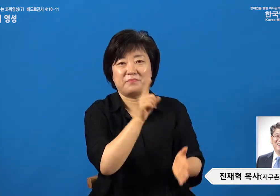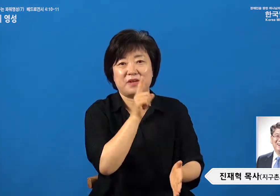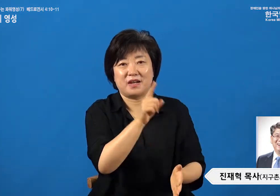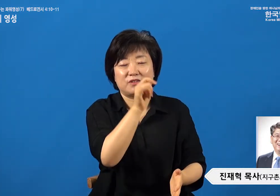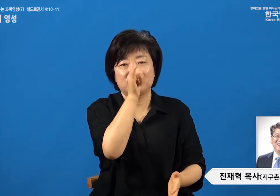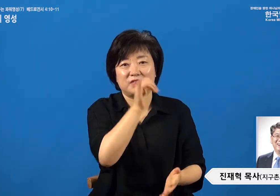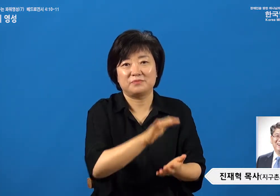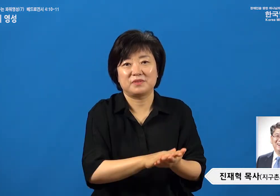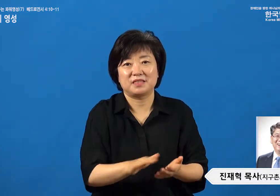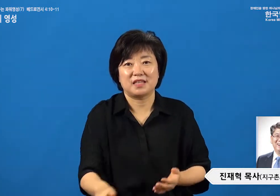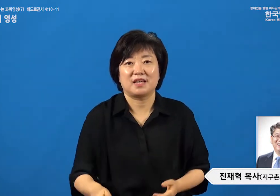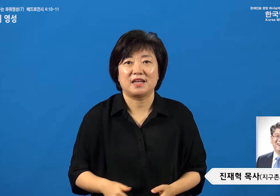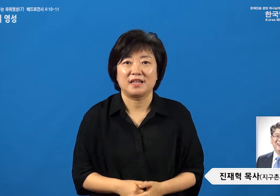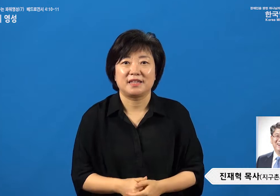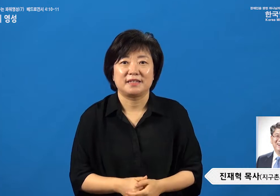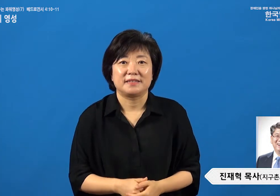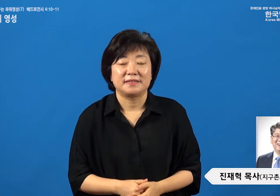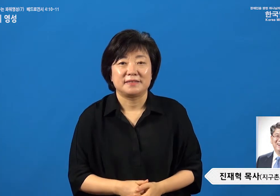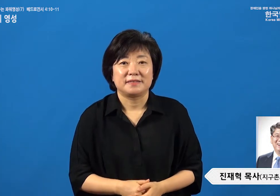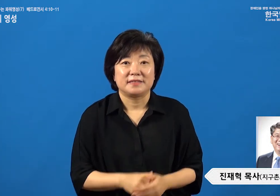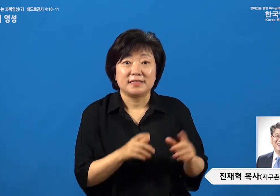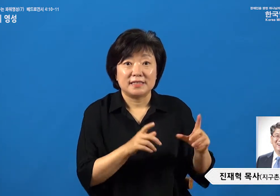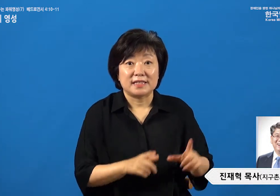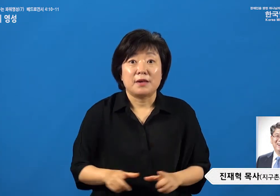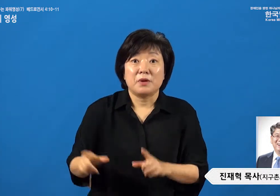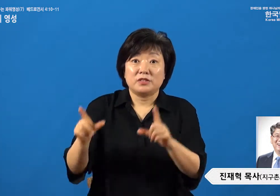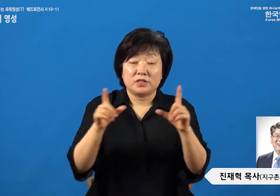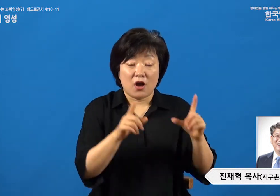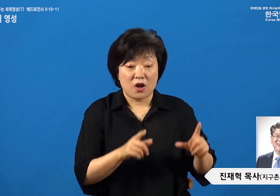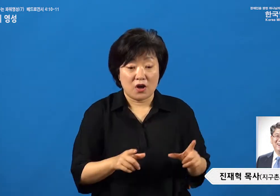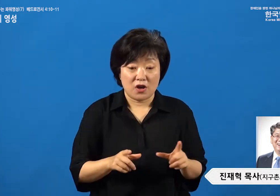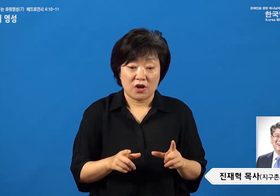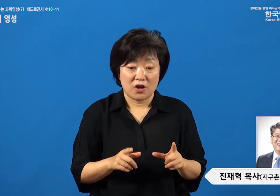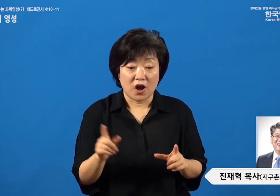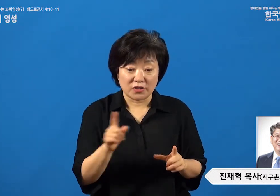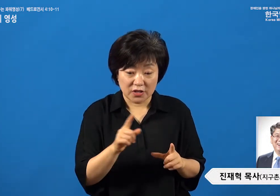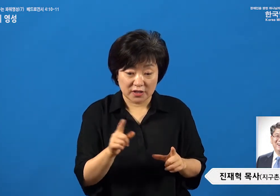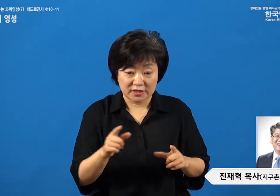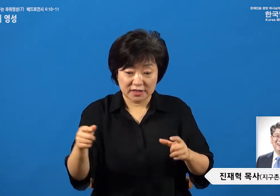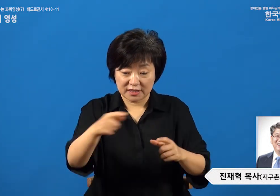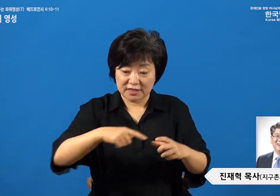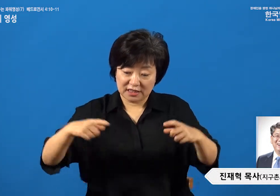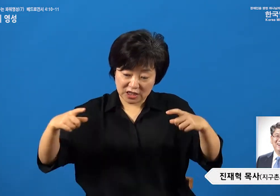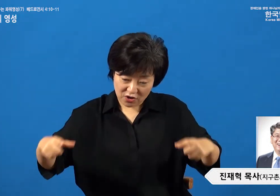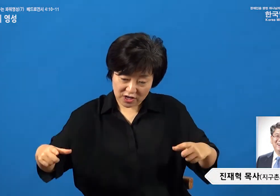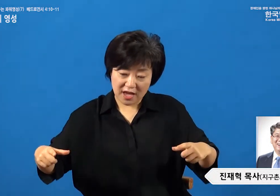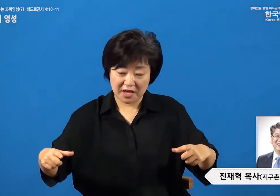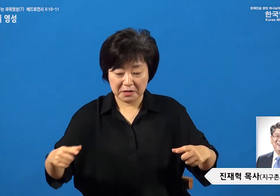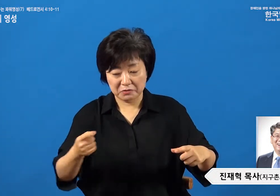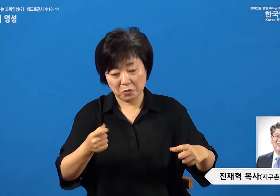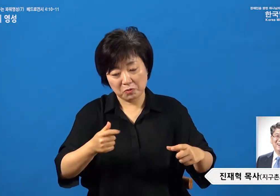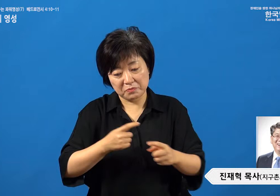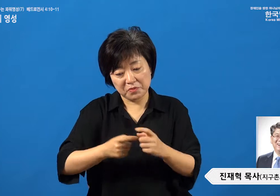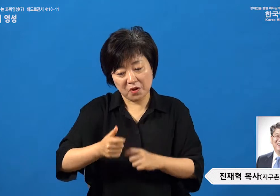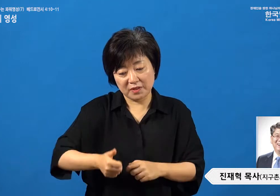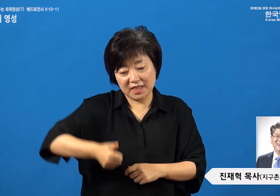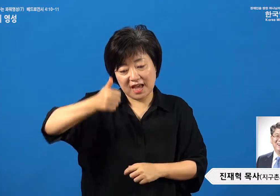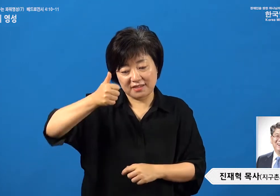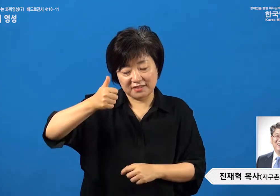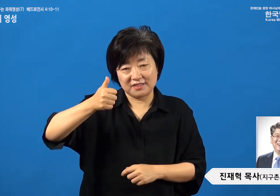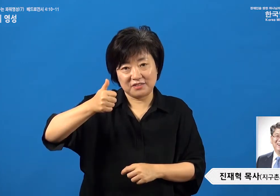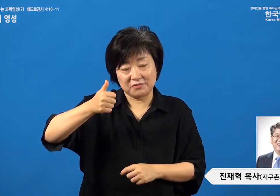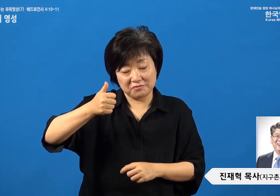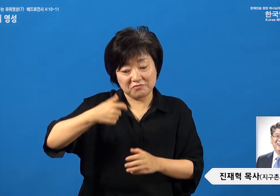봉사다라고 우리에게 말씀하고 계십니다. 살면서 어느 한 부분에 그냥 조금 더 나은